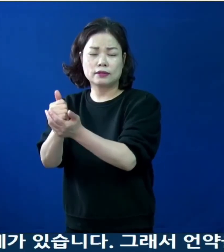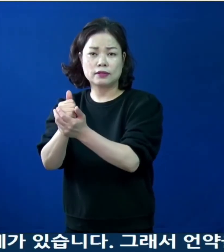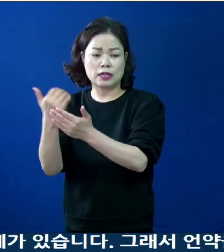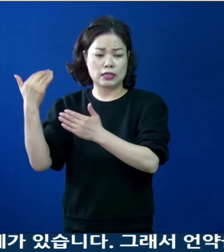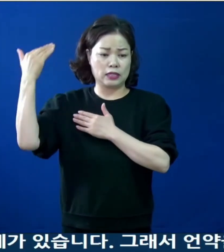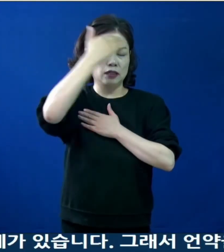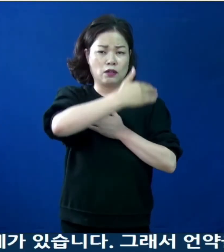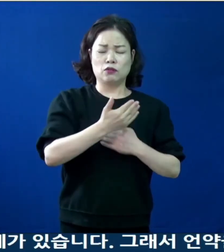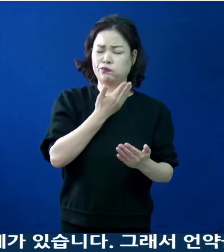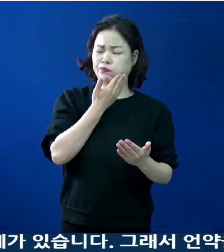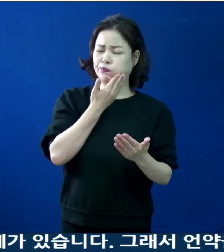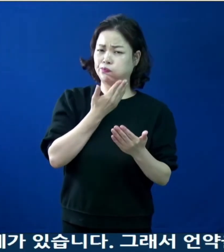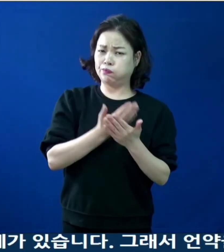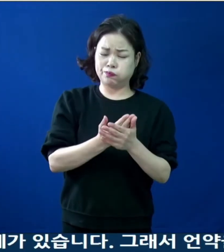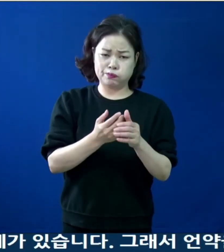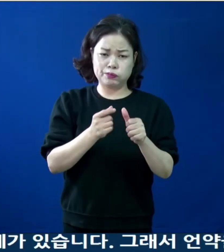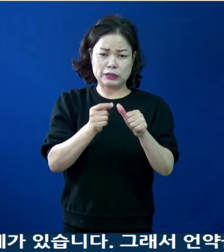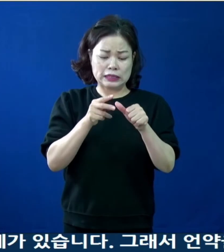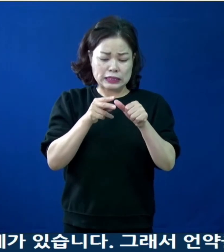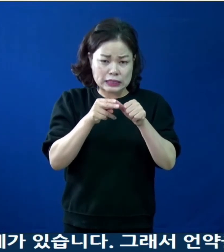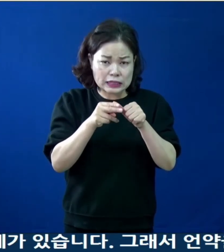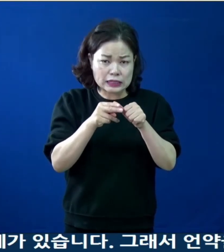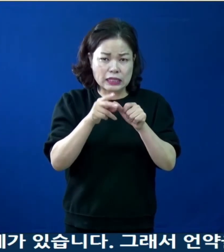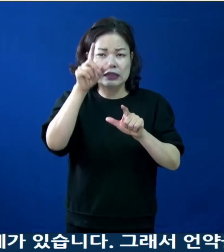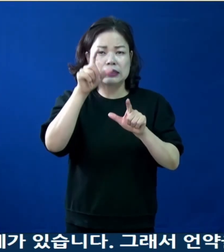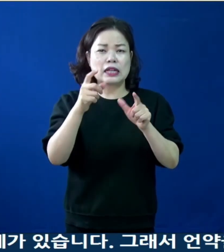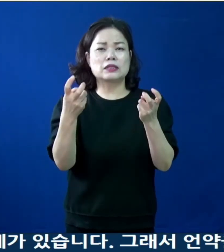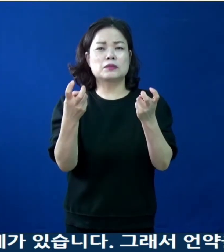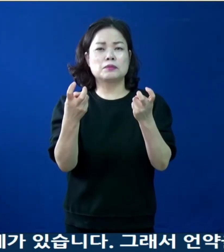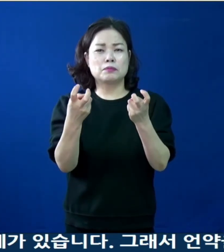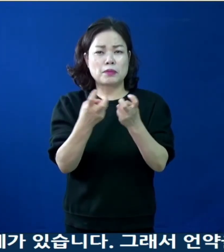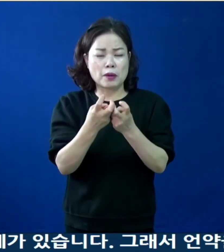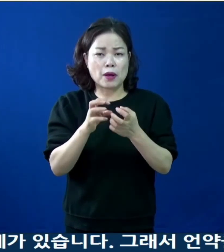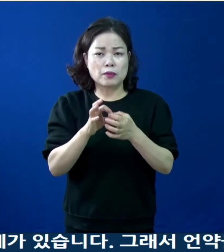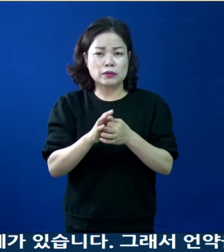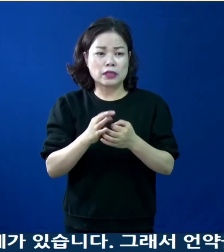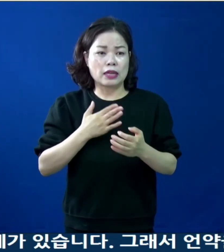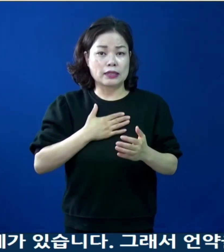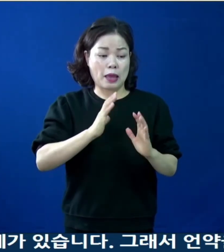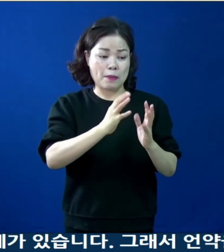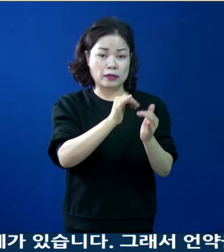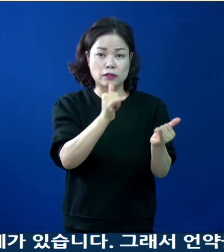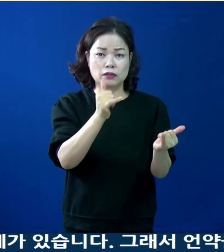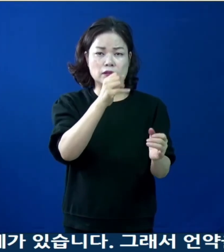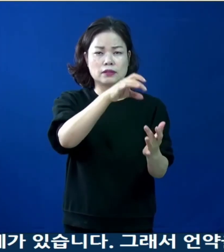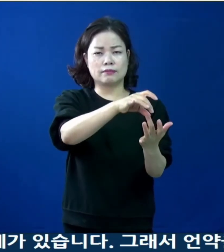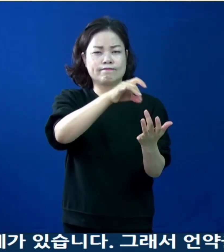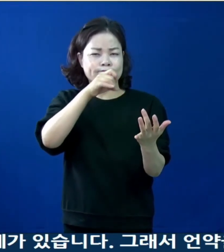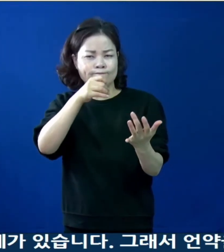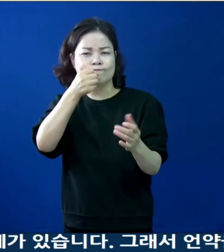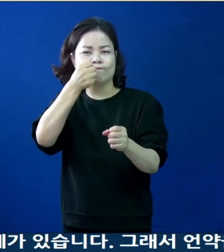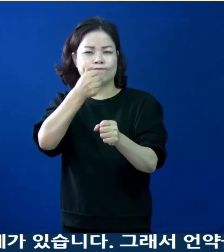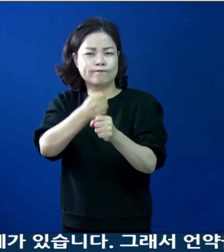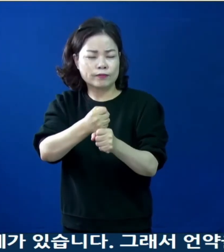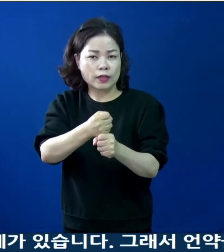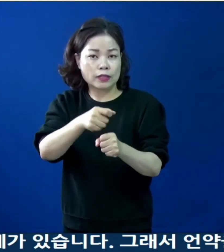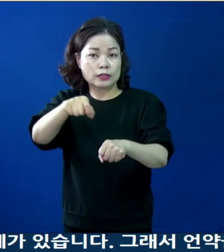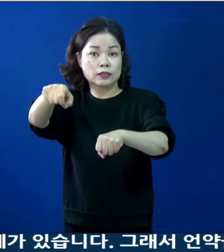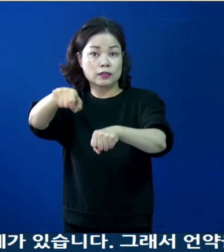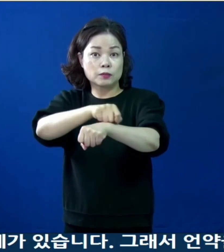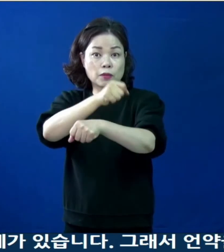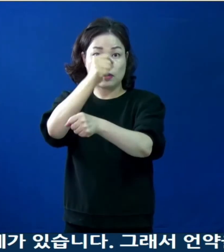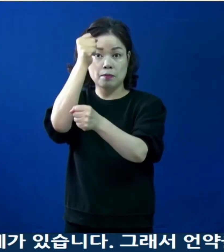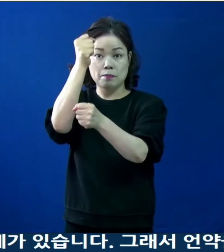신체의 중요한 일부를 자르는 상징적인 방법을 통해서 내 백성을 삼겠다라고 하시는 아주 특별한 방법이에요.